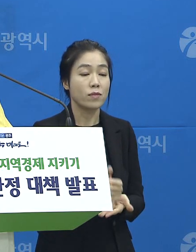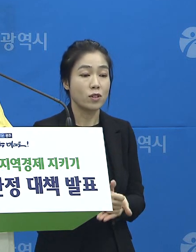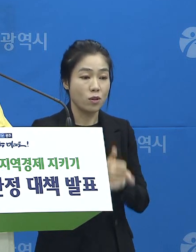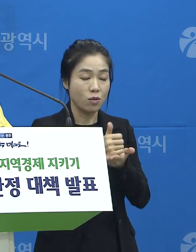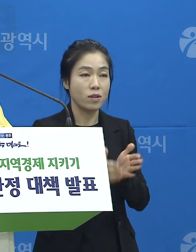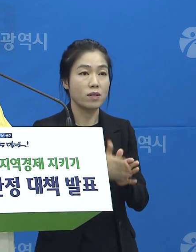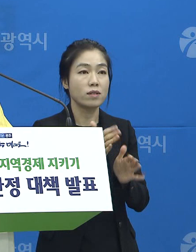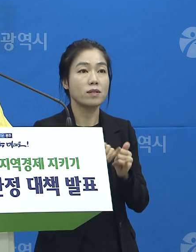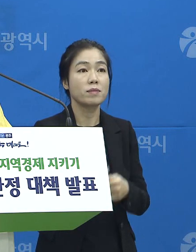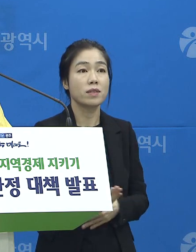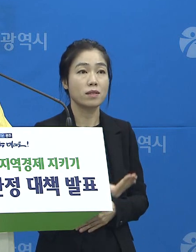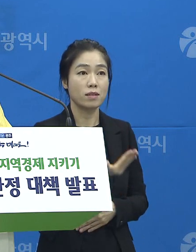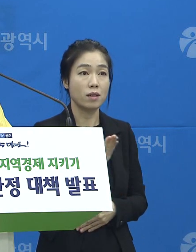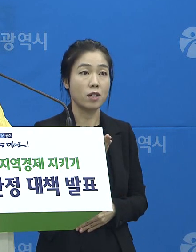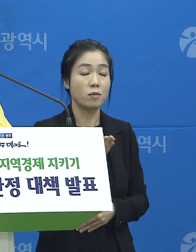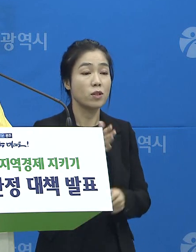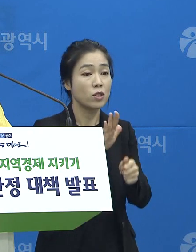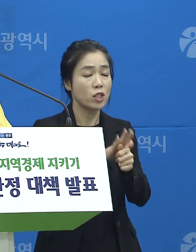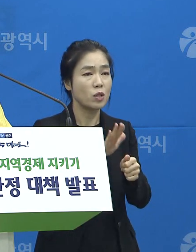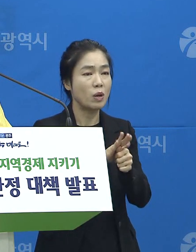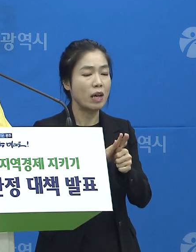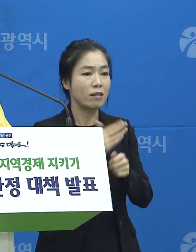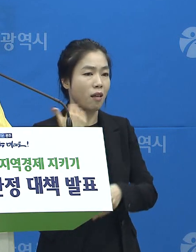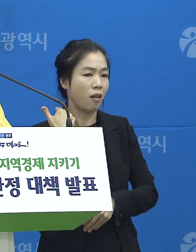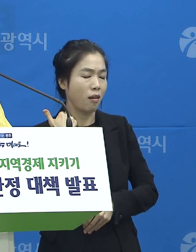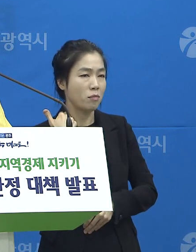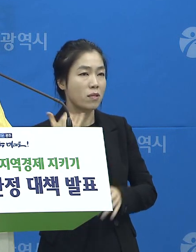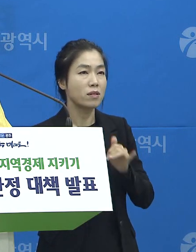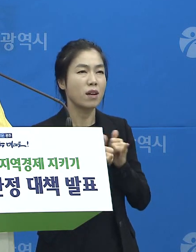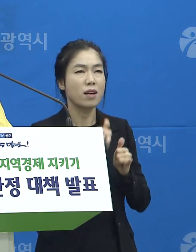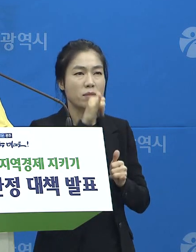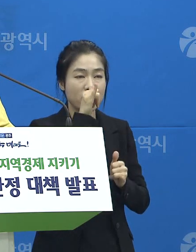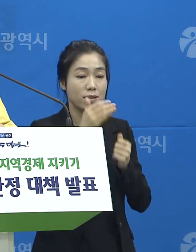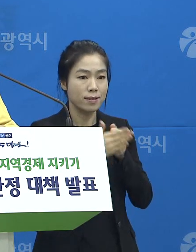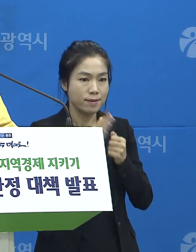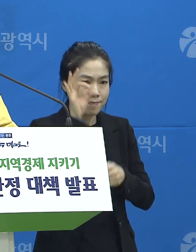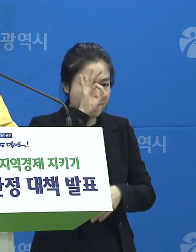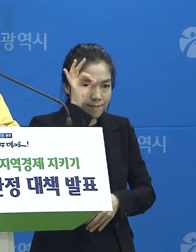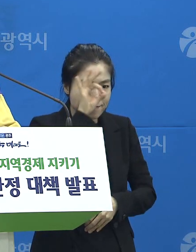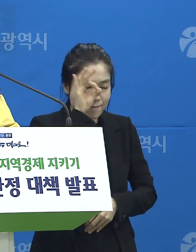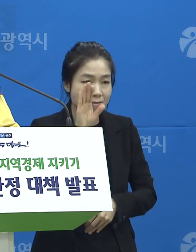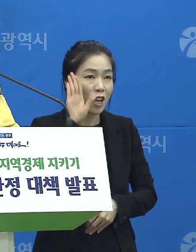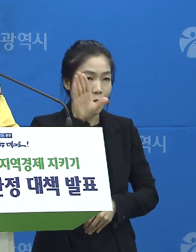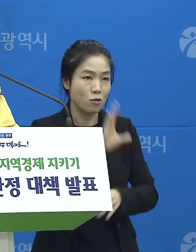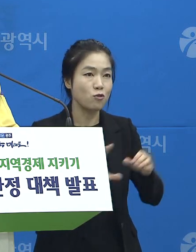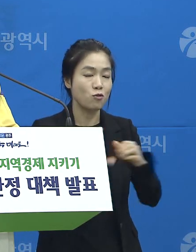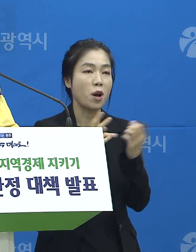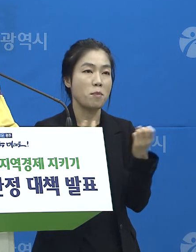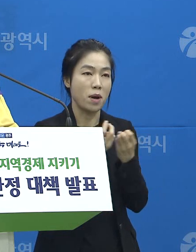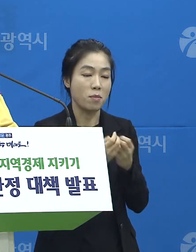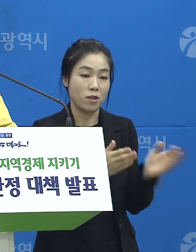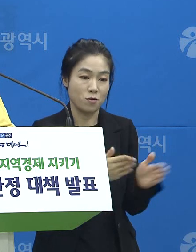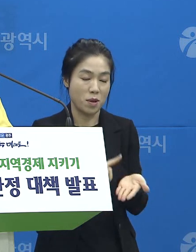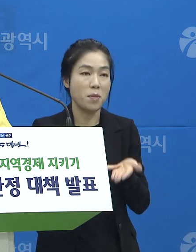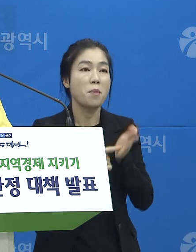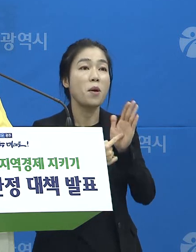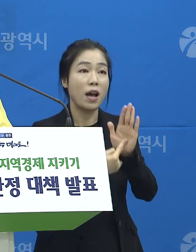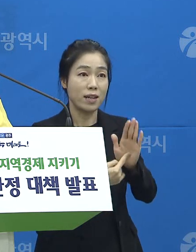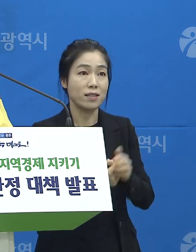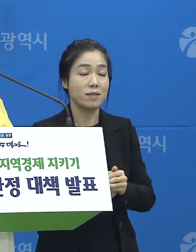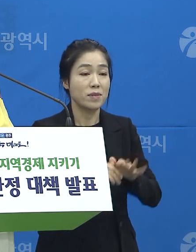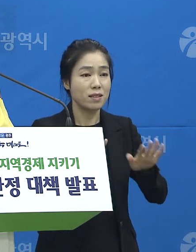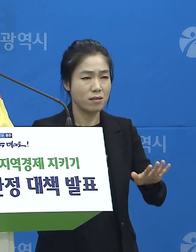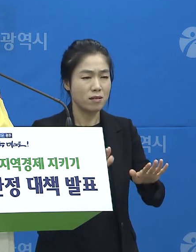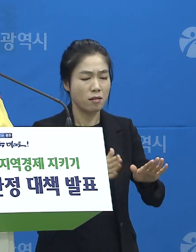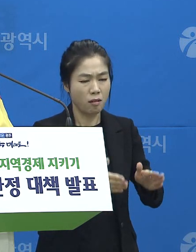존경하는 시민 여러분, 지원의 사각지대를 찾아 앞으로도 추가 대책을 마련해 발표하겠습니다. 아직